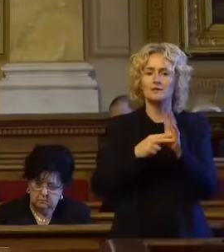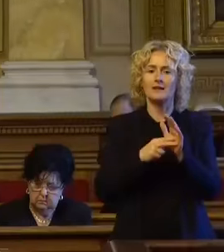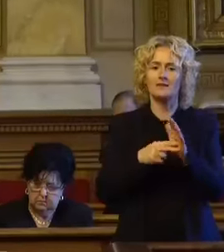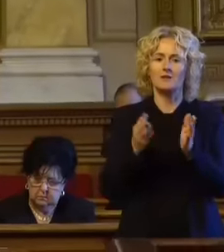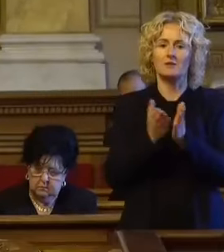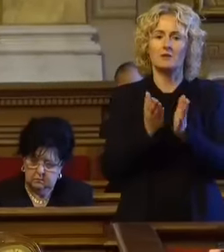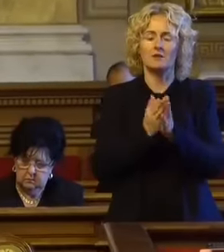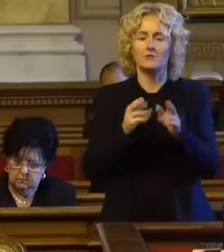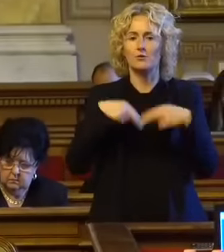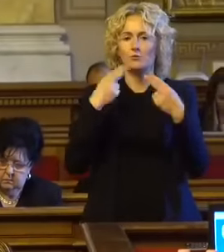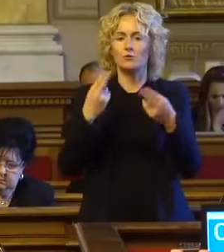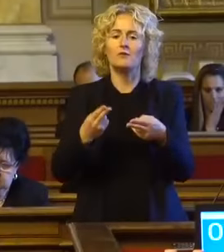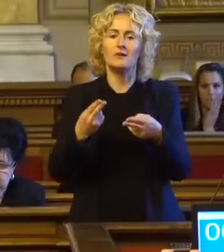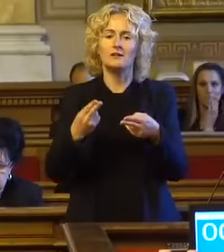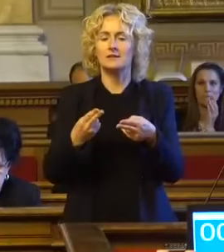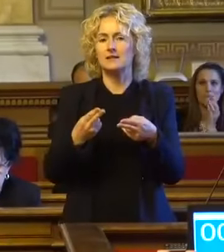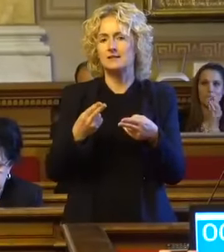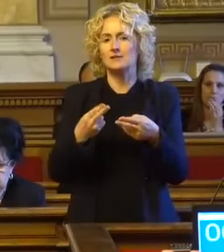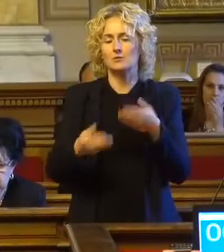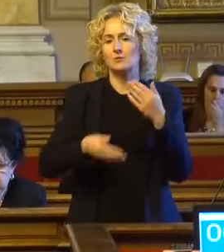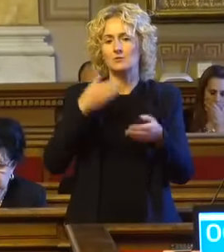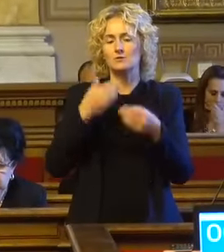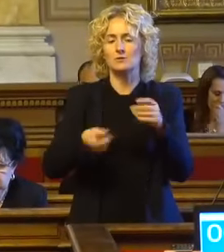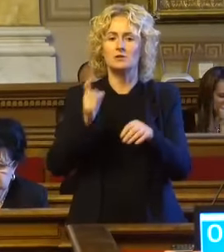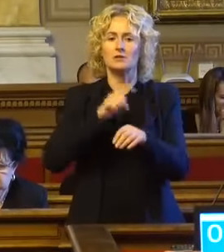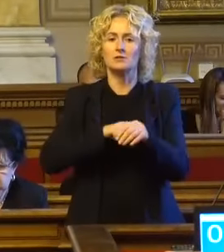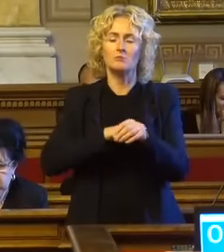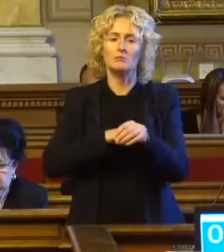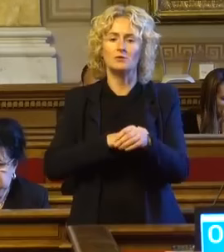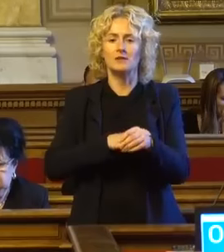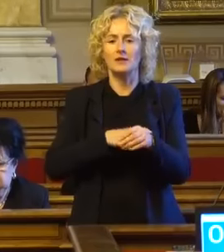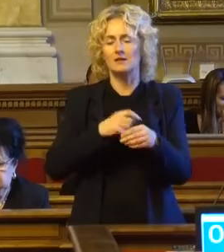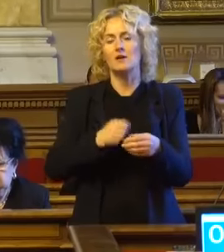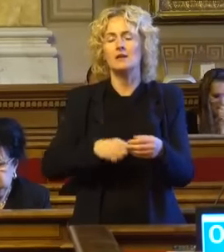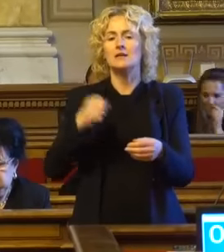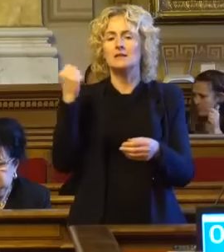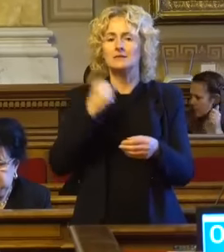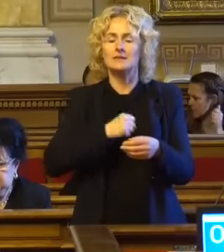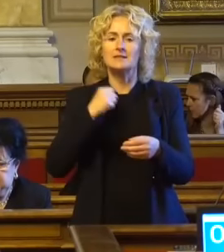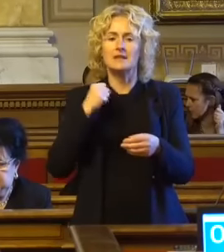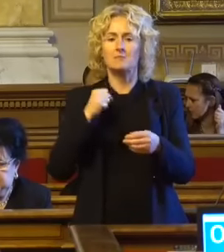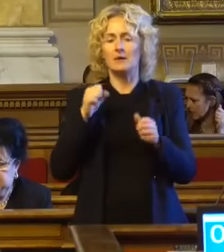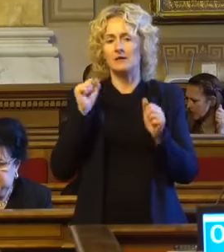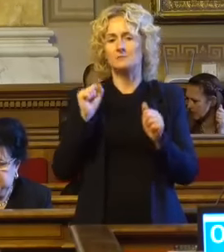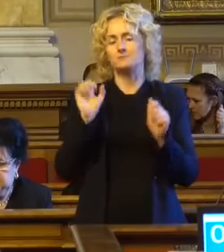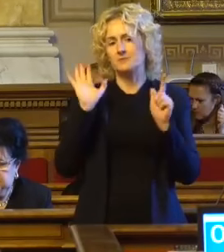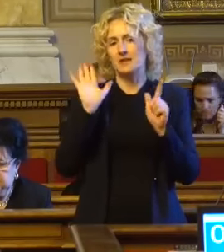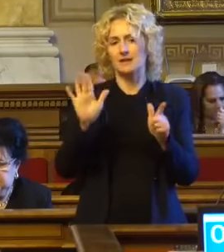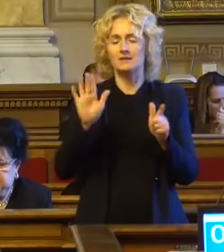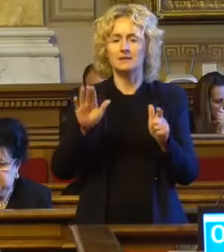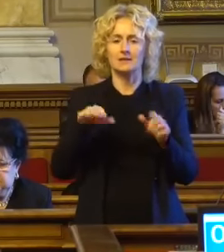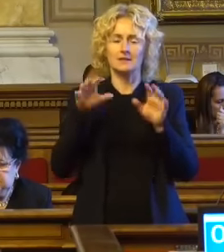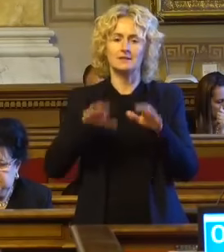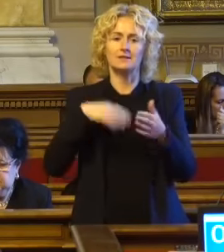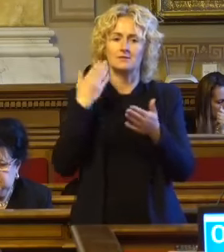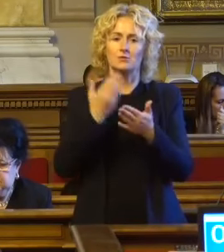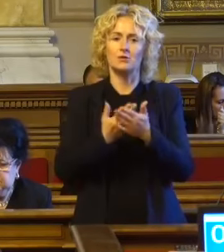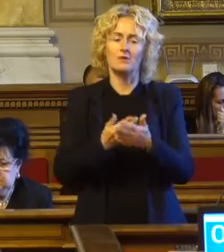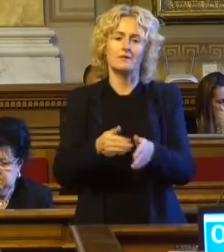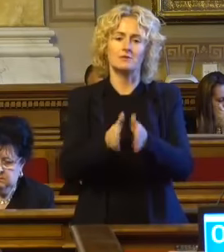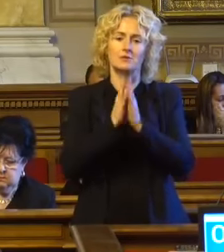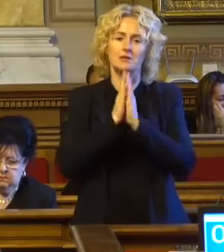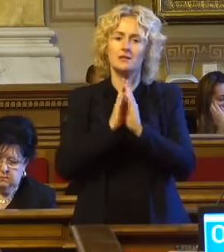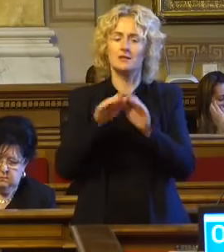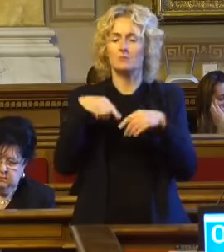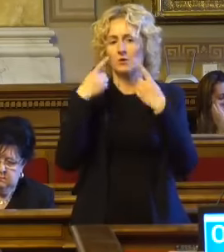időpontjára december 7-én 10 órára teszünk javaslatot. Kérem a tisztelt közgyűlést a határozati javaslat